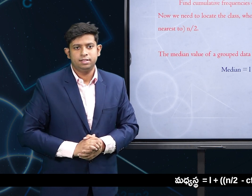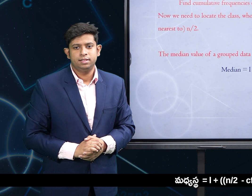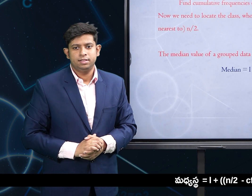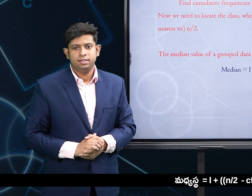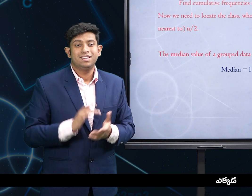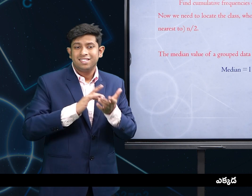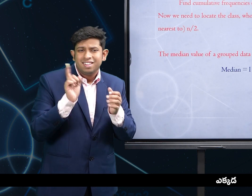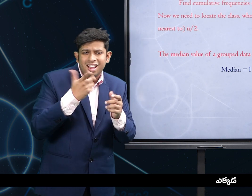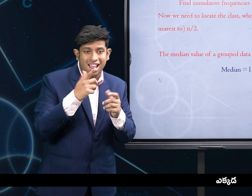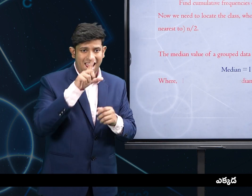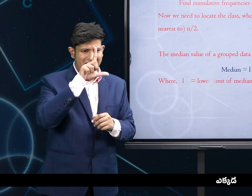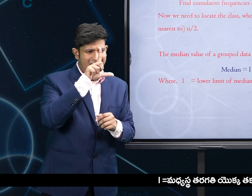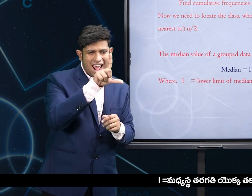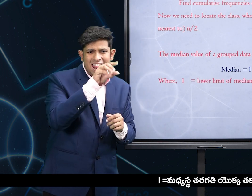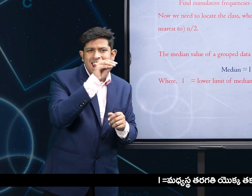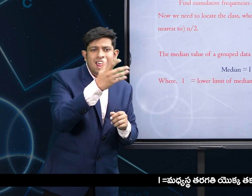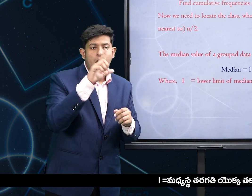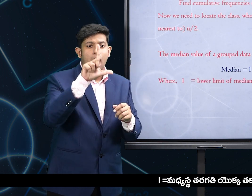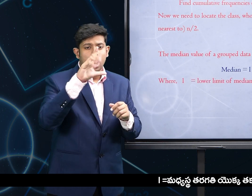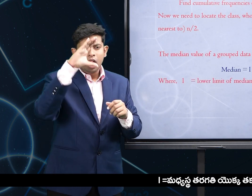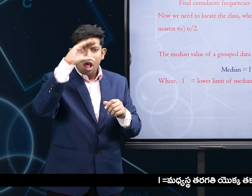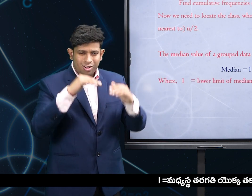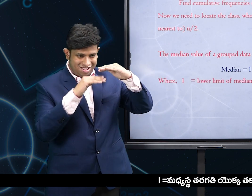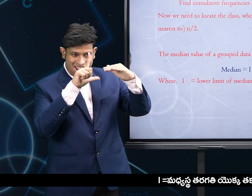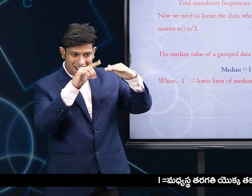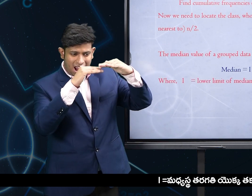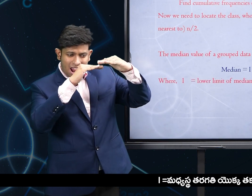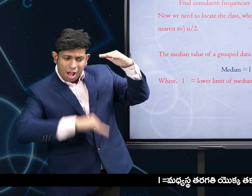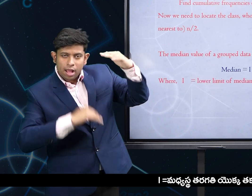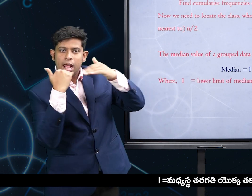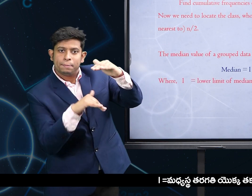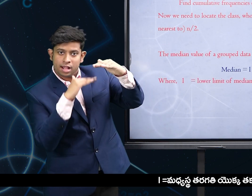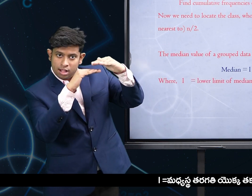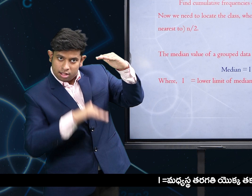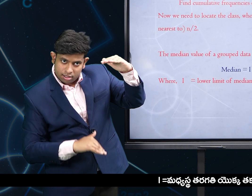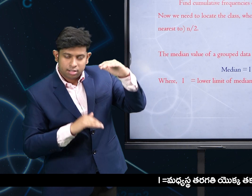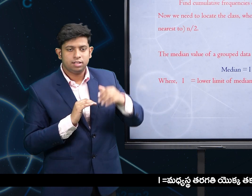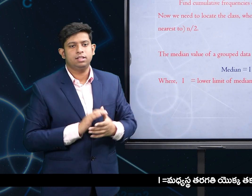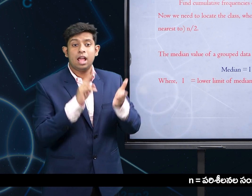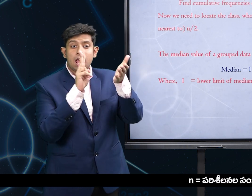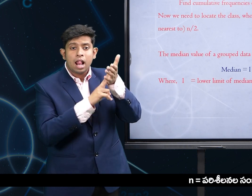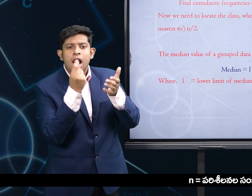-CF/F ఎక్కడ L మధ్యస్థ తరగతి యొక్క తక్కువ పరిమితి, n